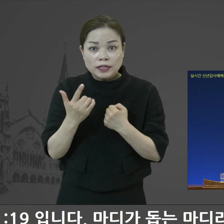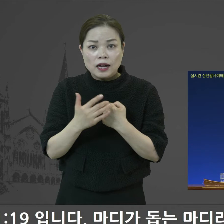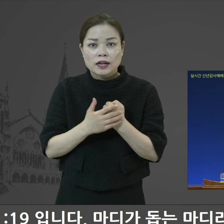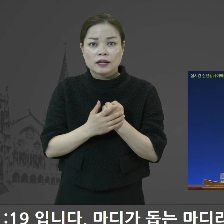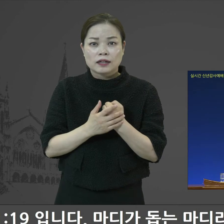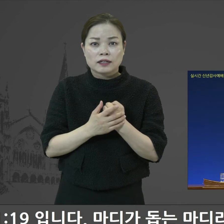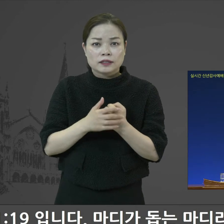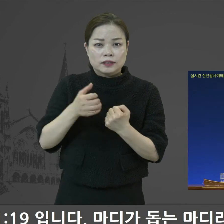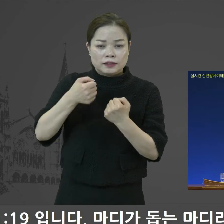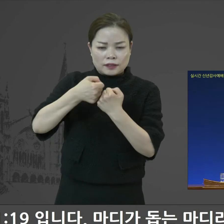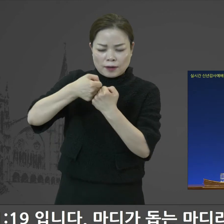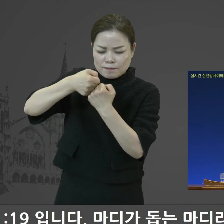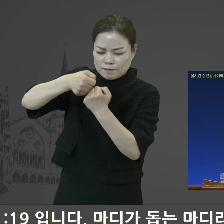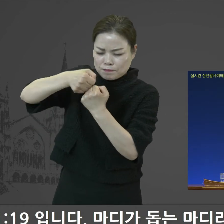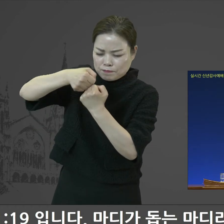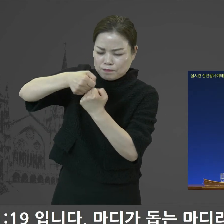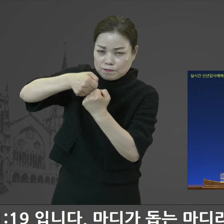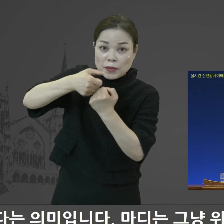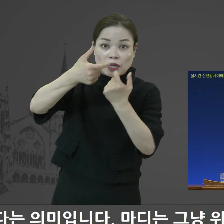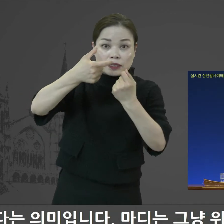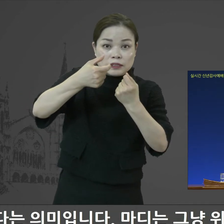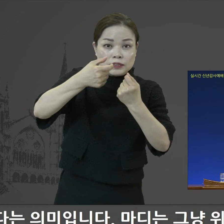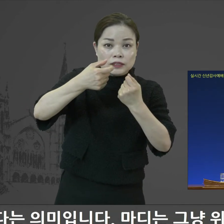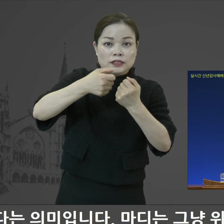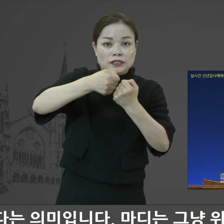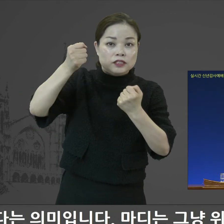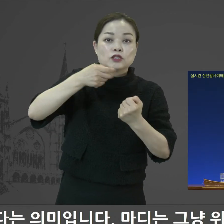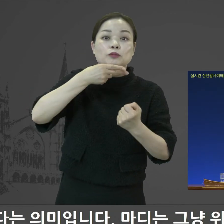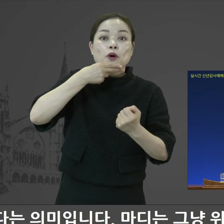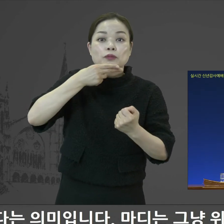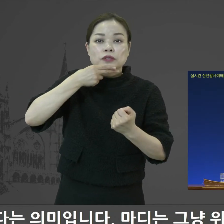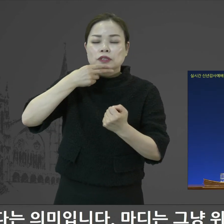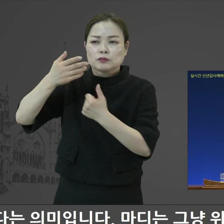마디는 딱 붙잡아 주는 거죠. 그래서 붙잡아서 연결시켜 주는 것이죠.